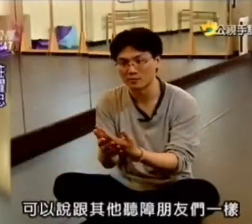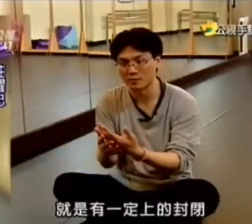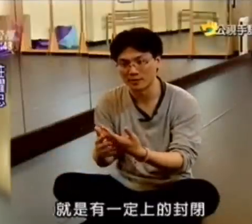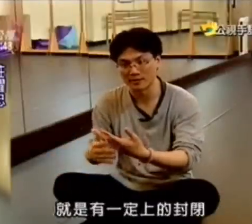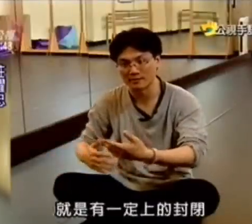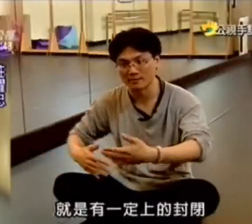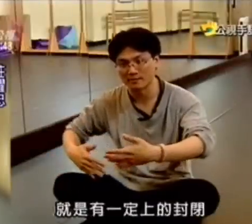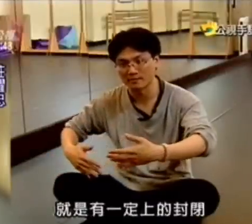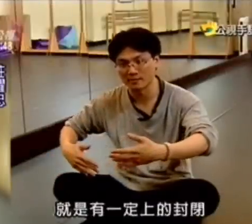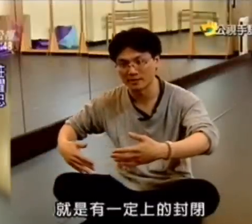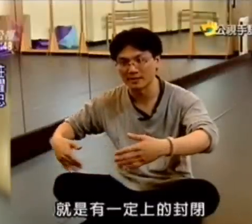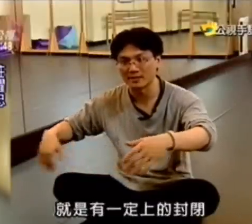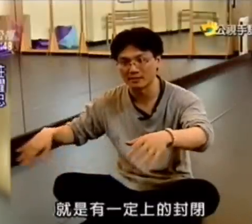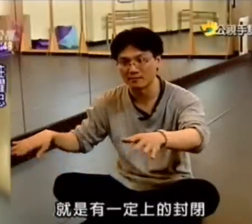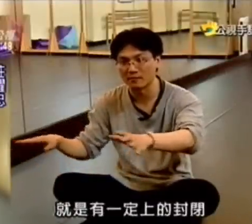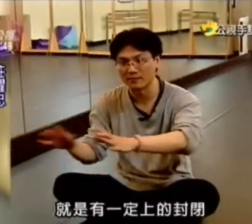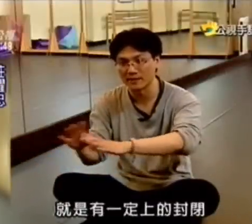有一定上的封闭。